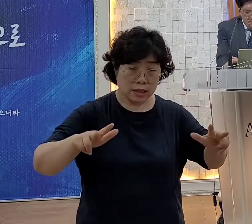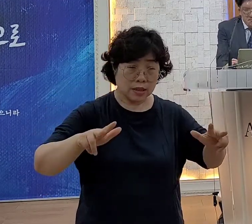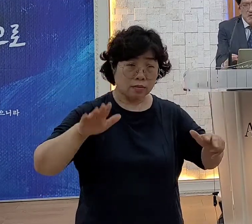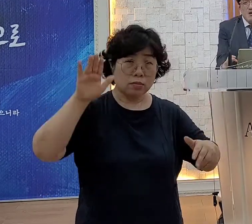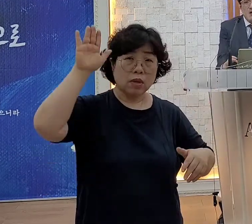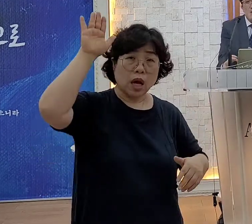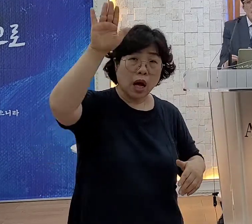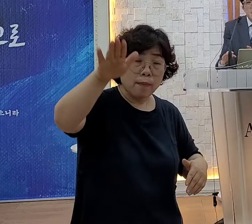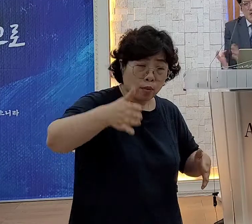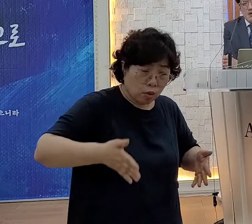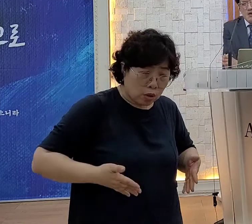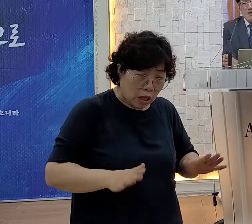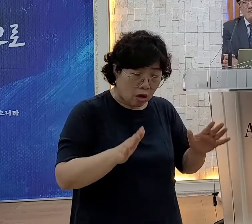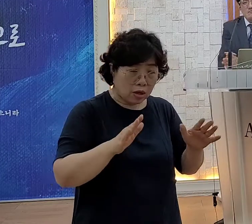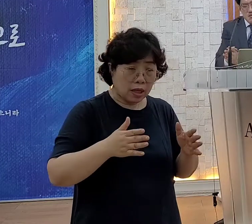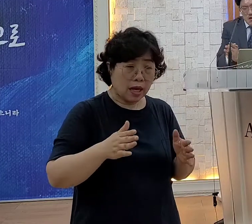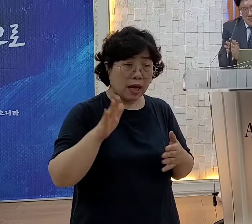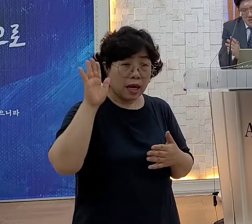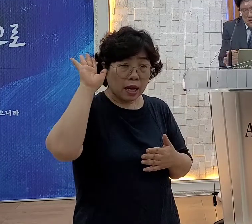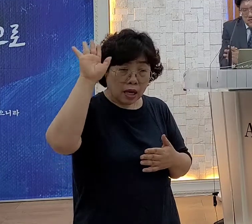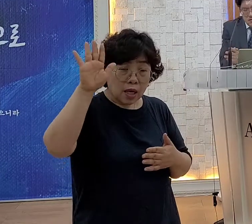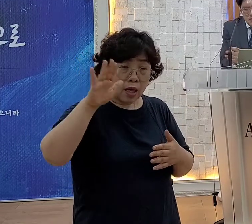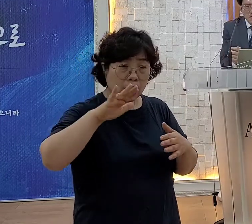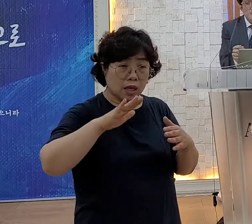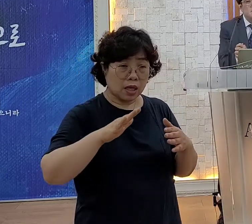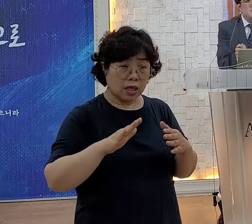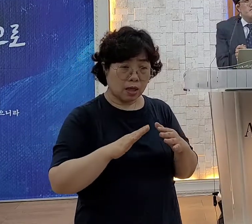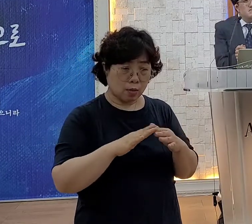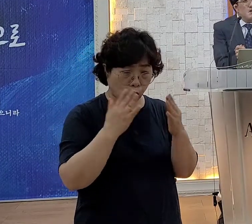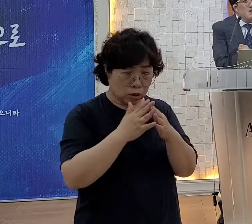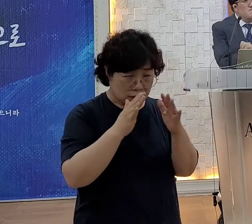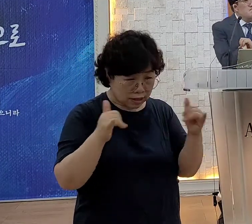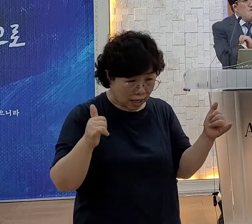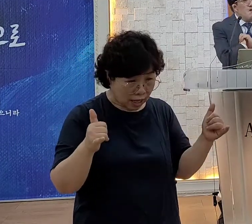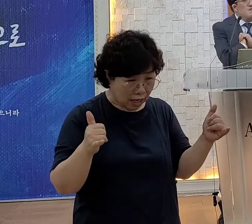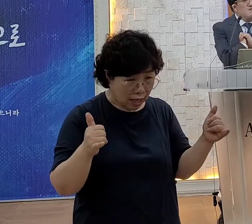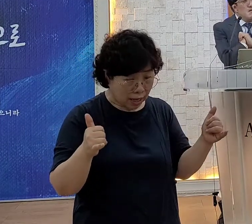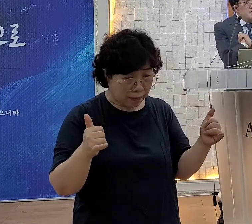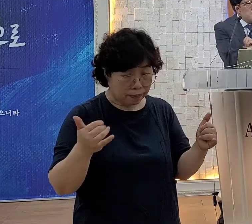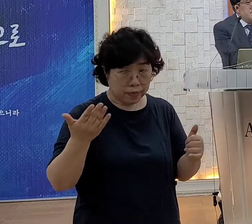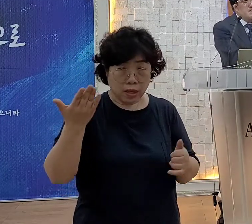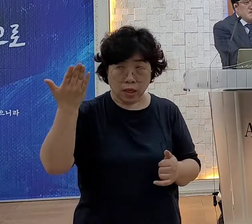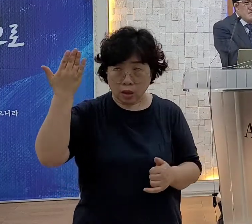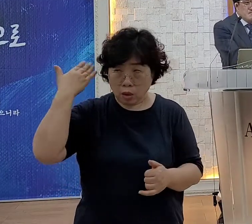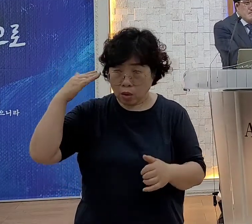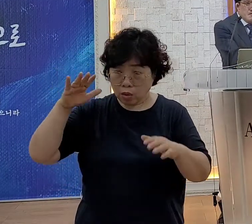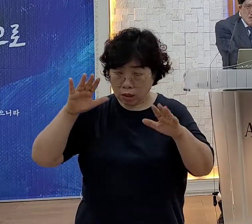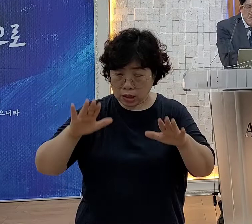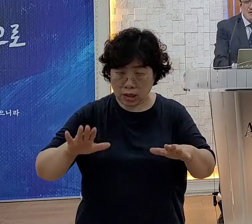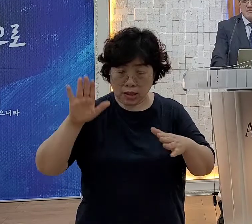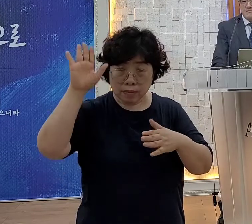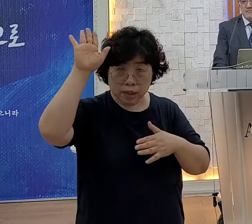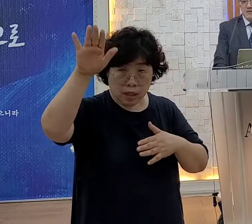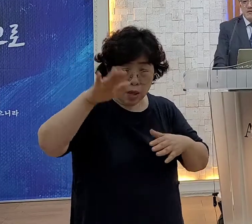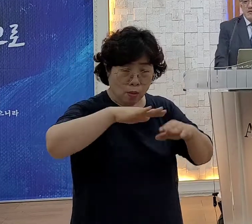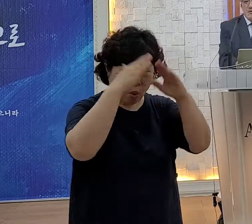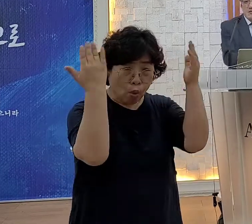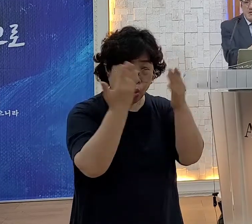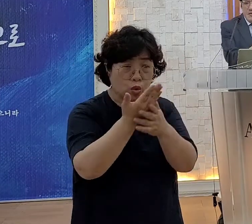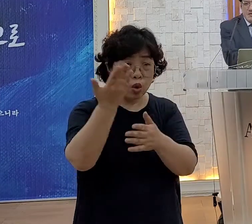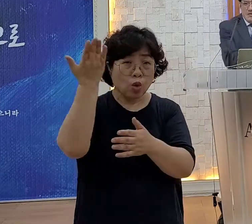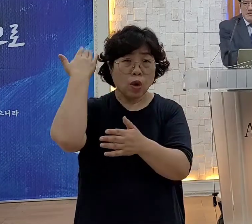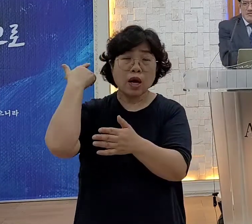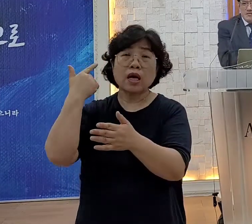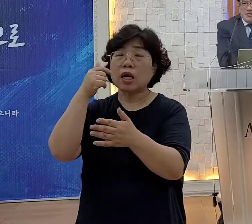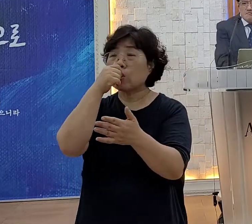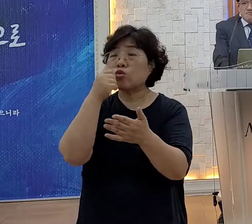그리고 앞으로 태어날 미래 모든 사람들까지 전부 다 과거 시제 안에 다 집어넣어요. 이런 말이에요.